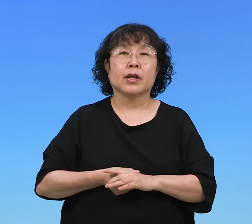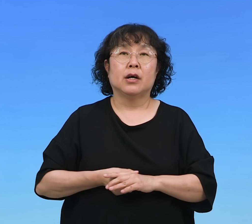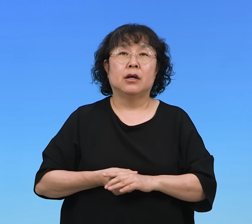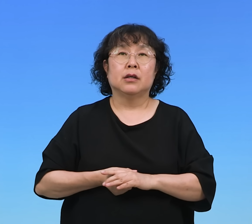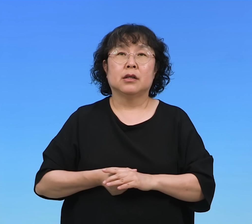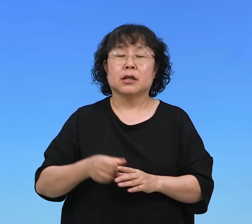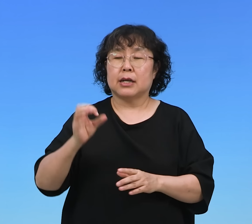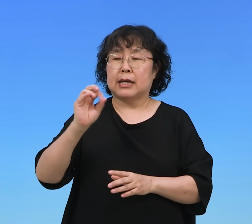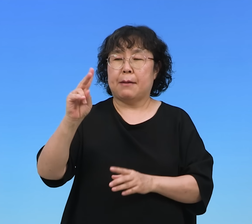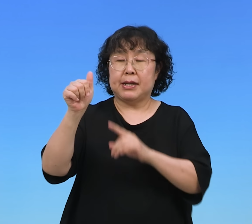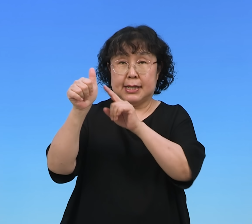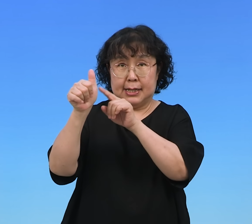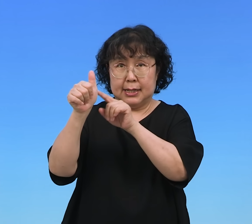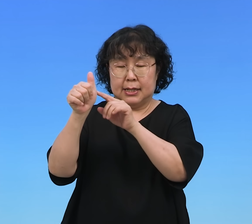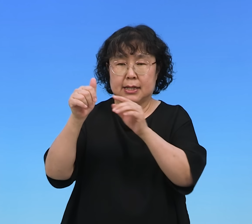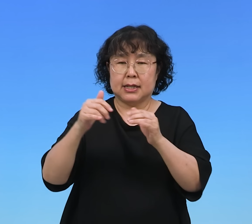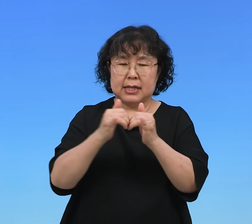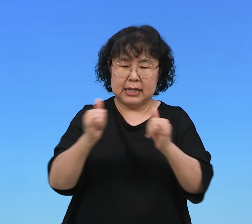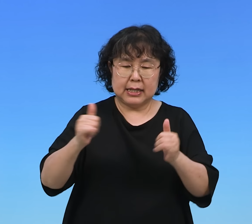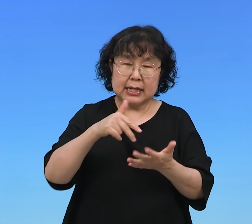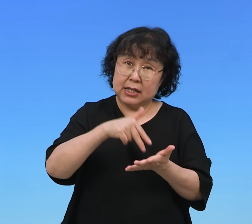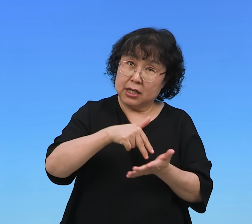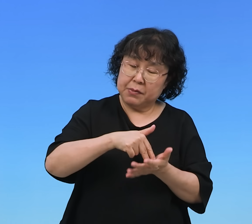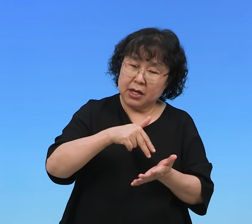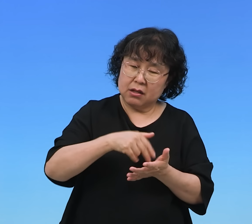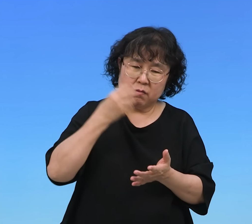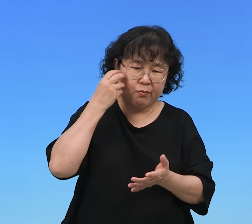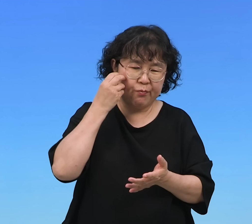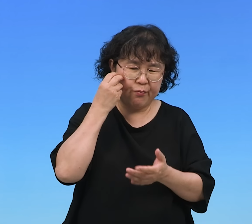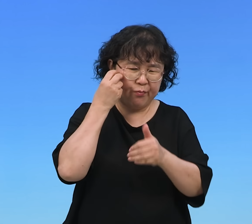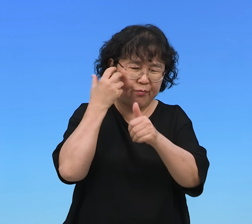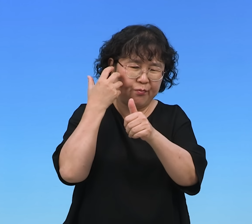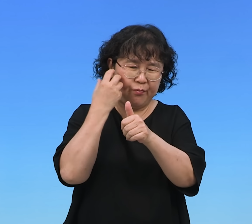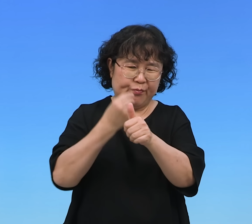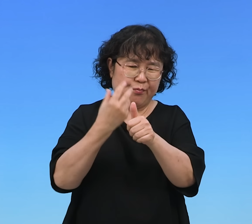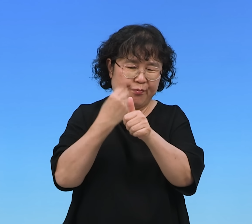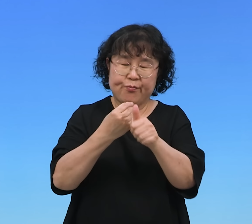인간적으로 보면 야베스는 별로 매력이 없습니다. 뭐